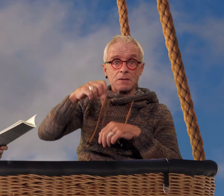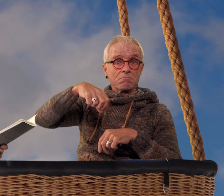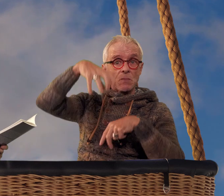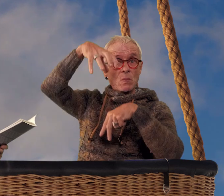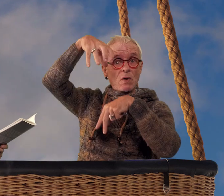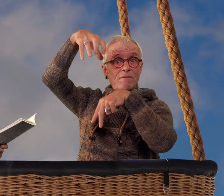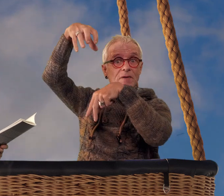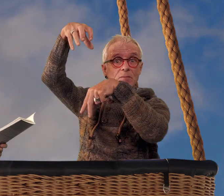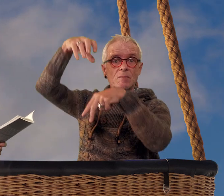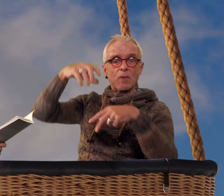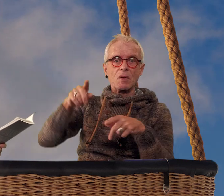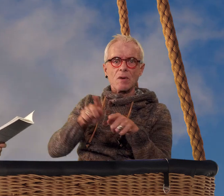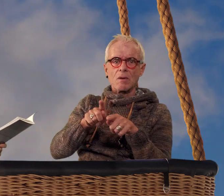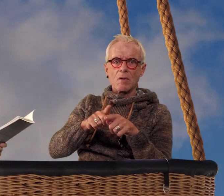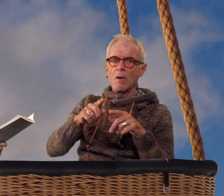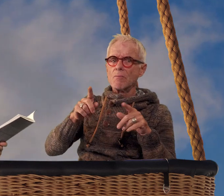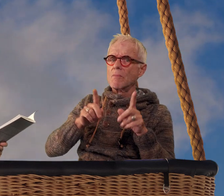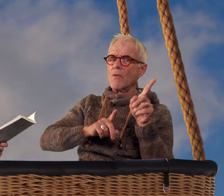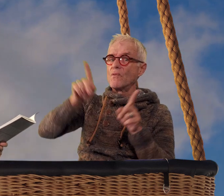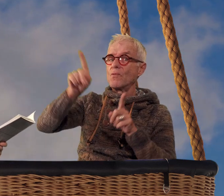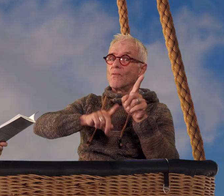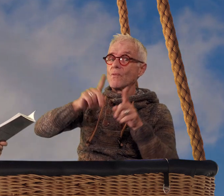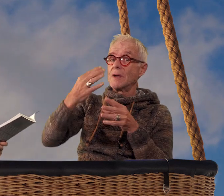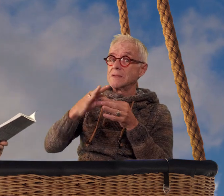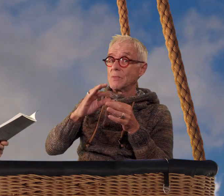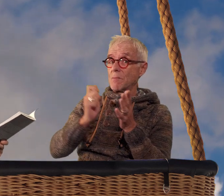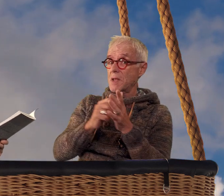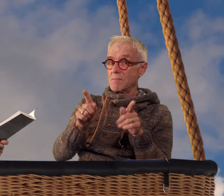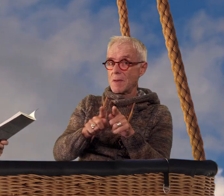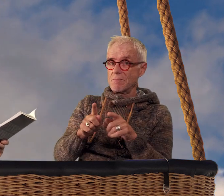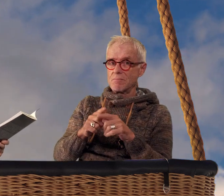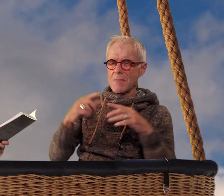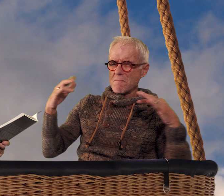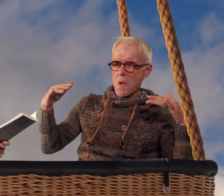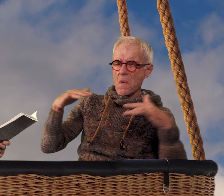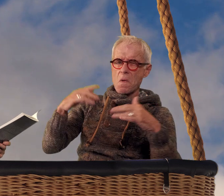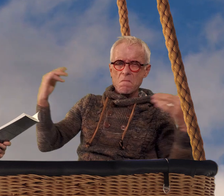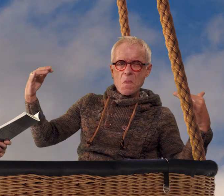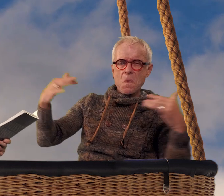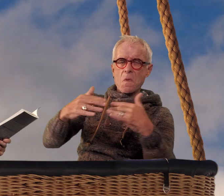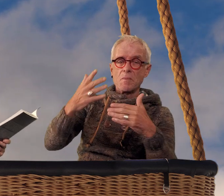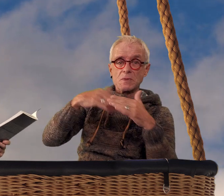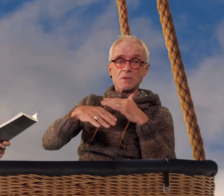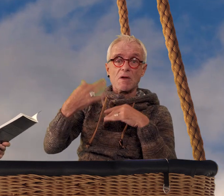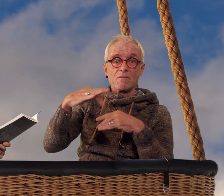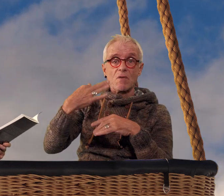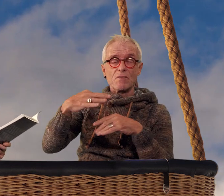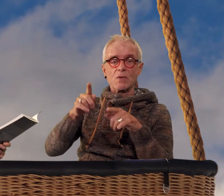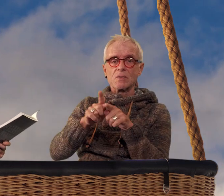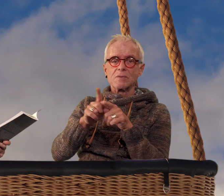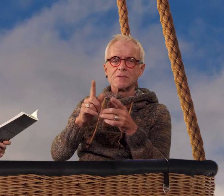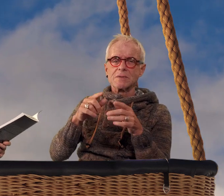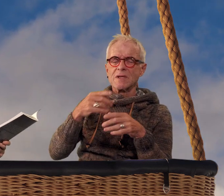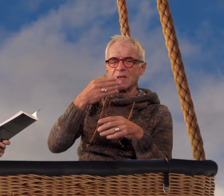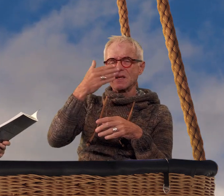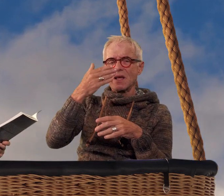Le jour de l'enlèvement était celui de la grande foire de septembre, qui attire tant de monde à Francfort. Le gaz d'éclairage d